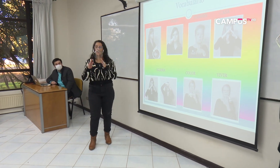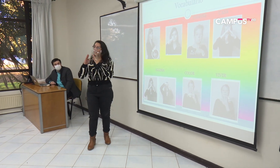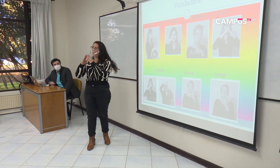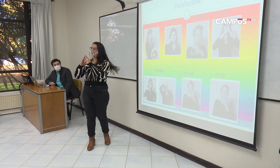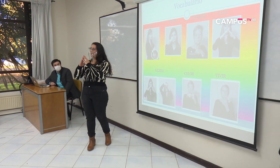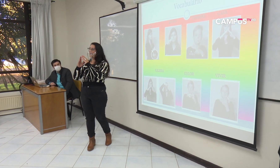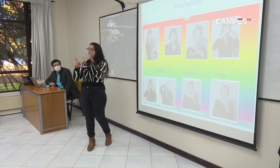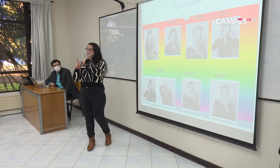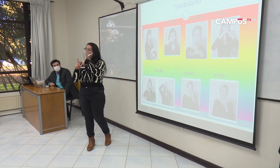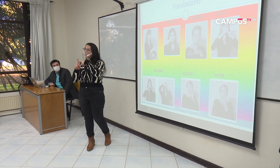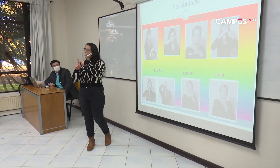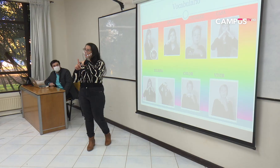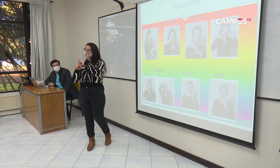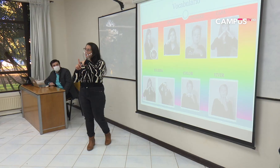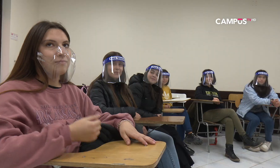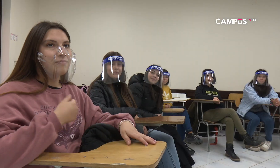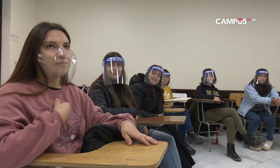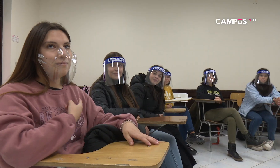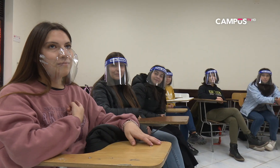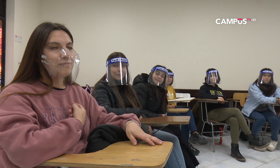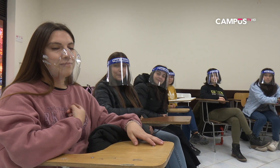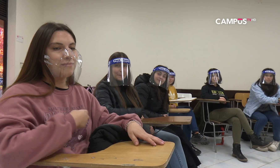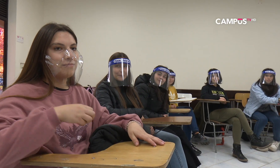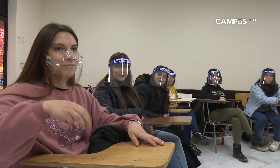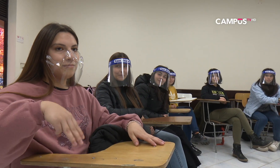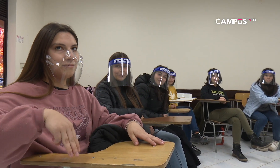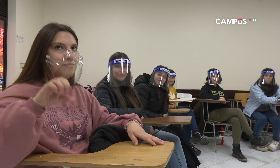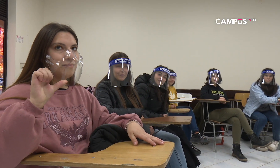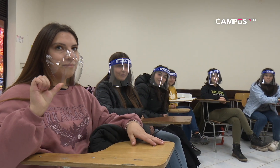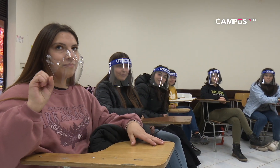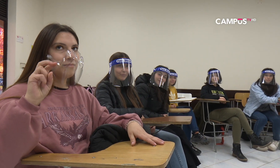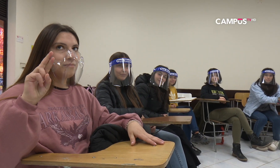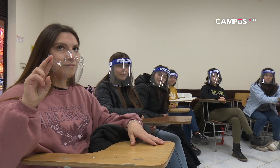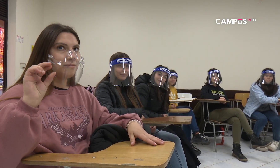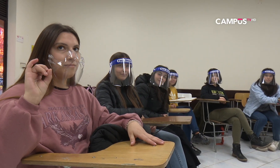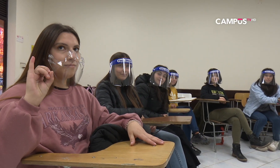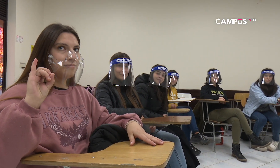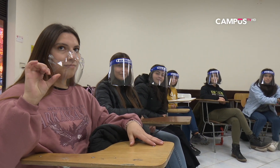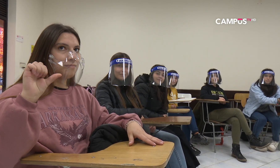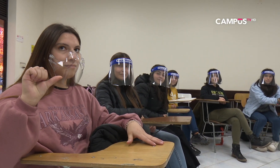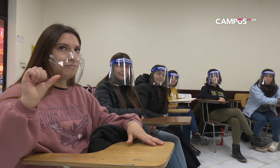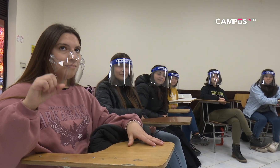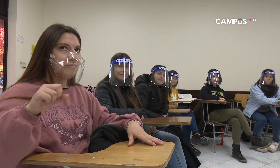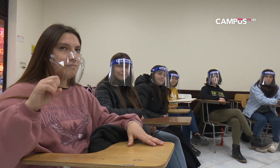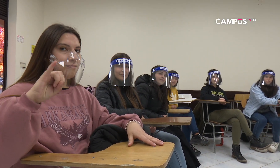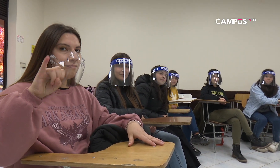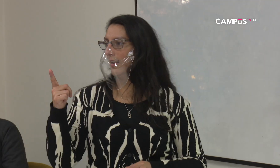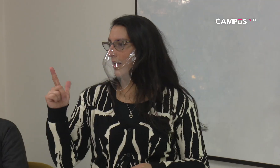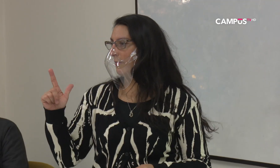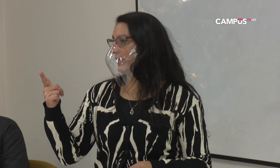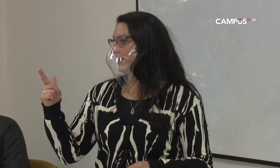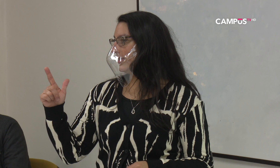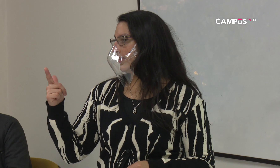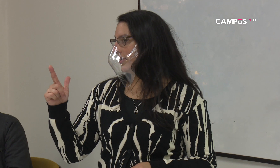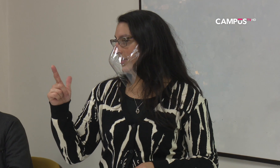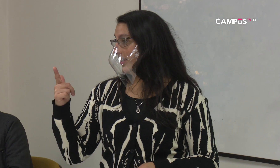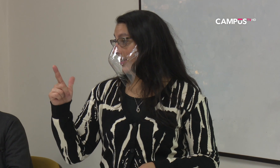comienzan con el abecedario dactilológico para luego aprender nuevo vocabulario y construir frases que al